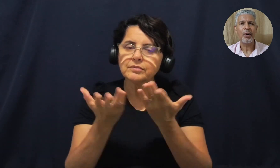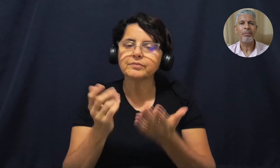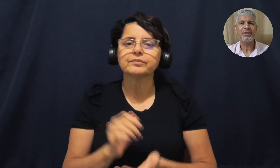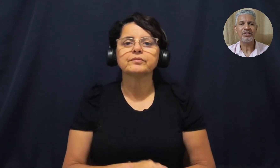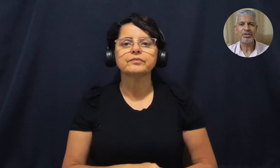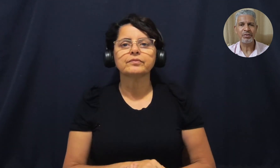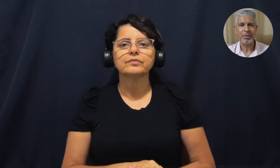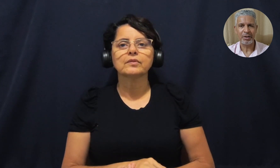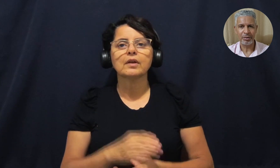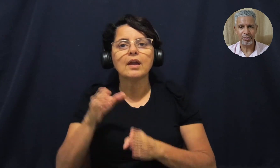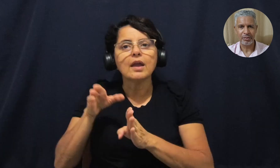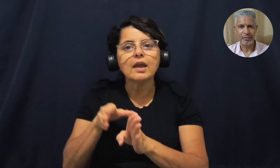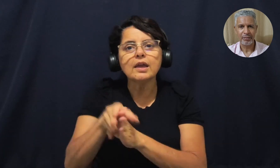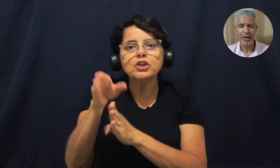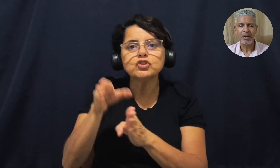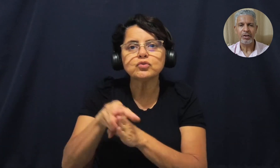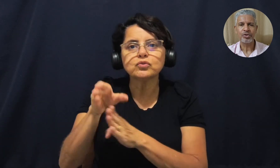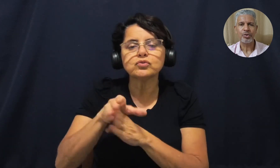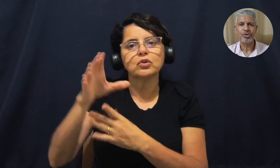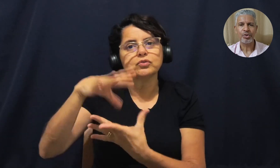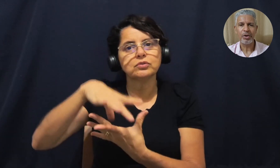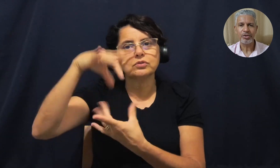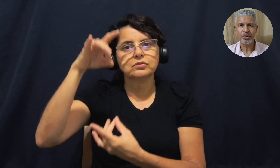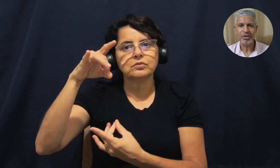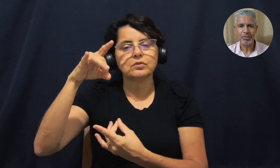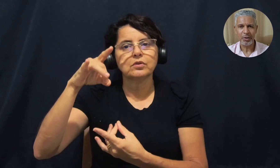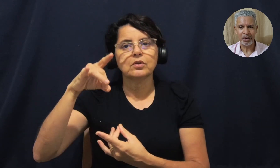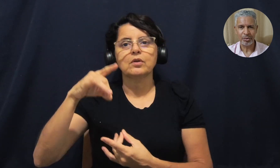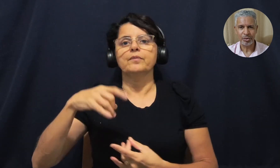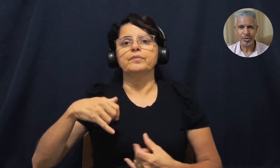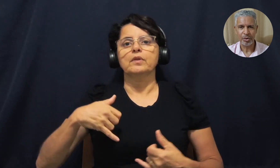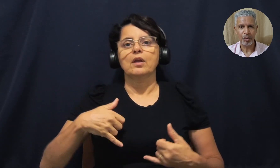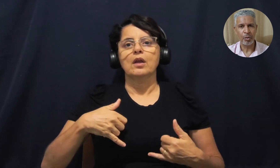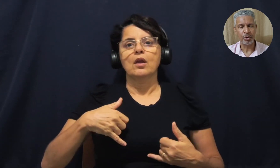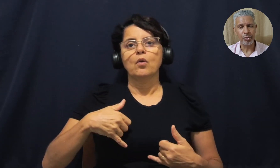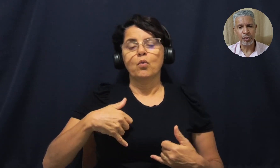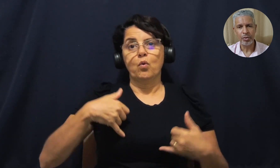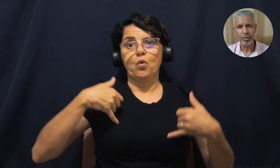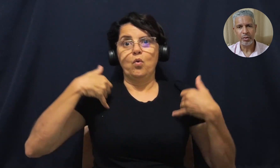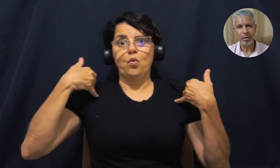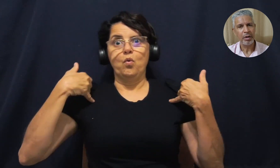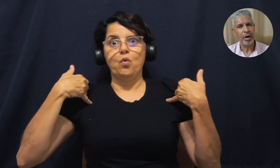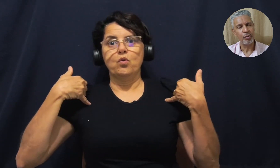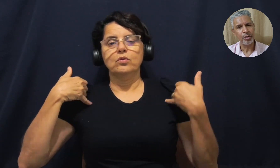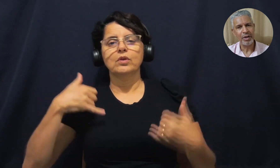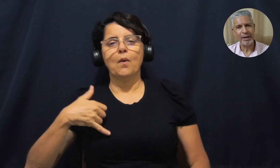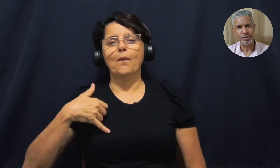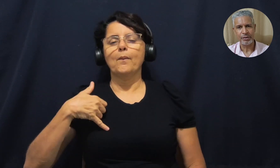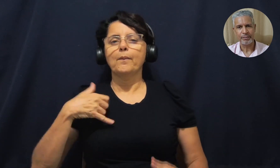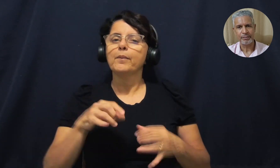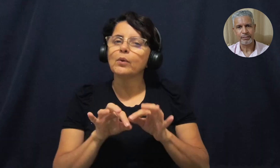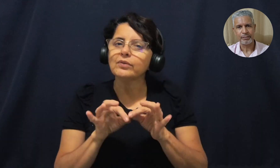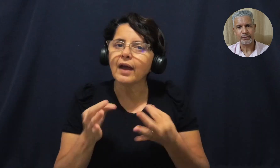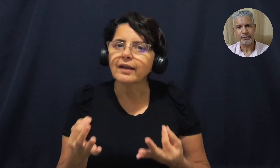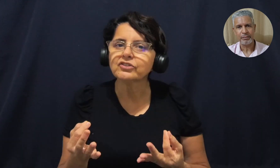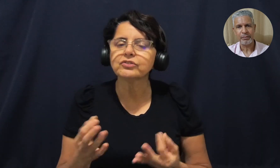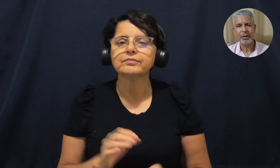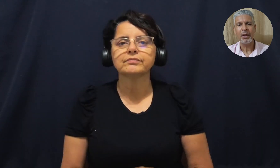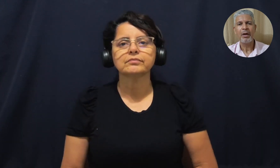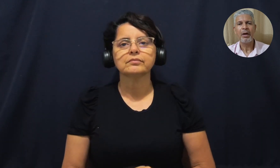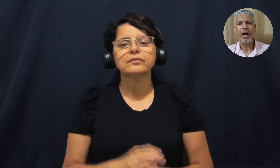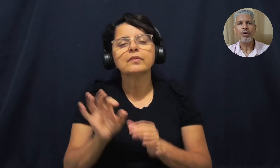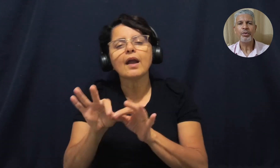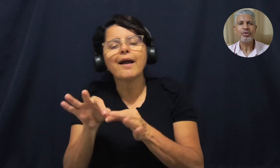os pobres de espírito. Instruções dos espíritos, o orgulho e a humildade.